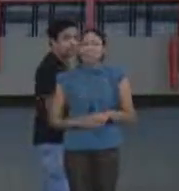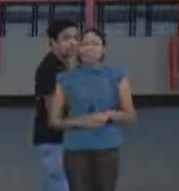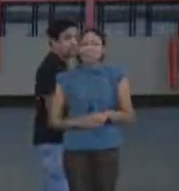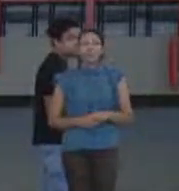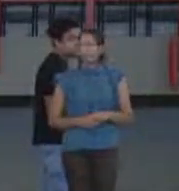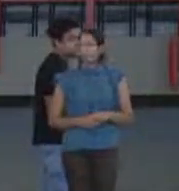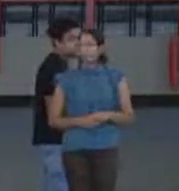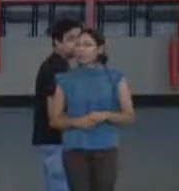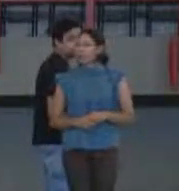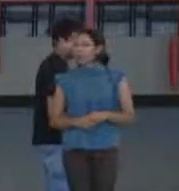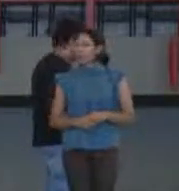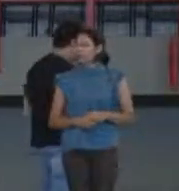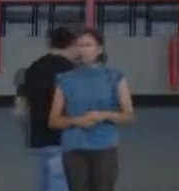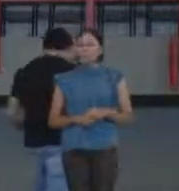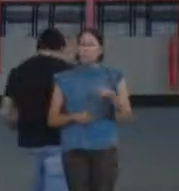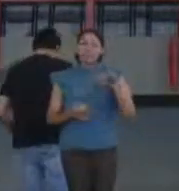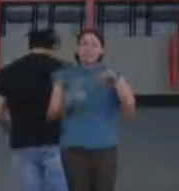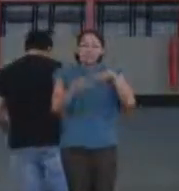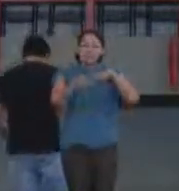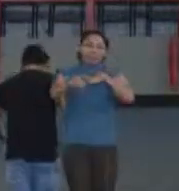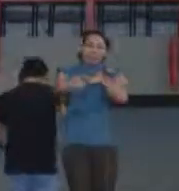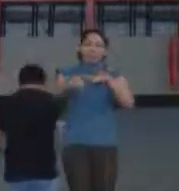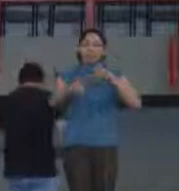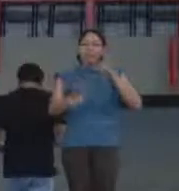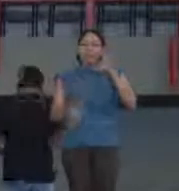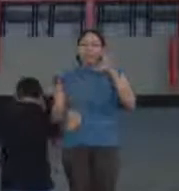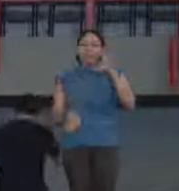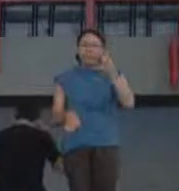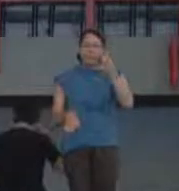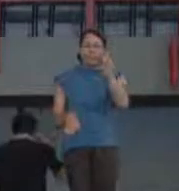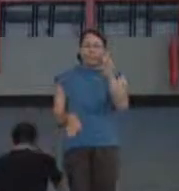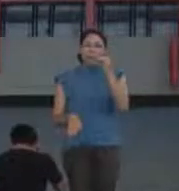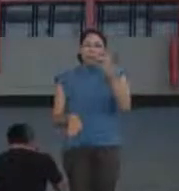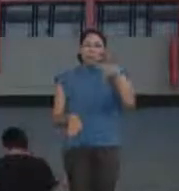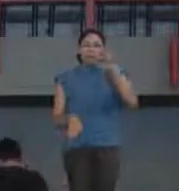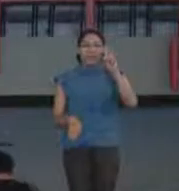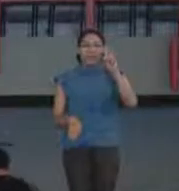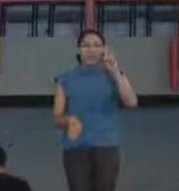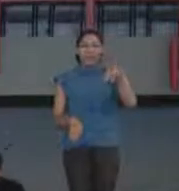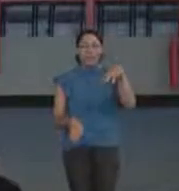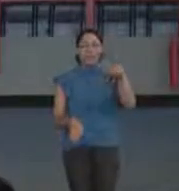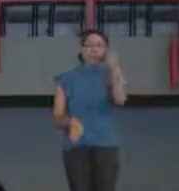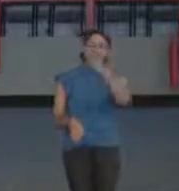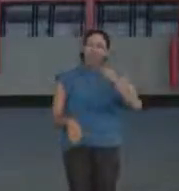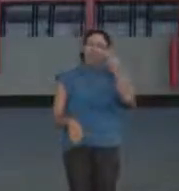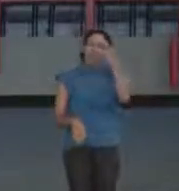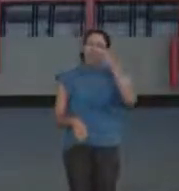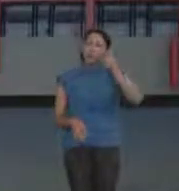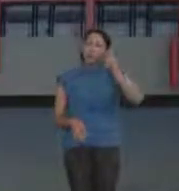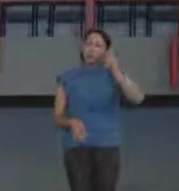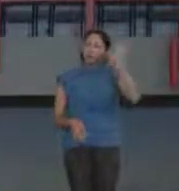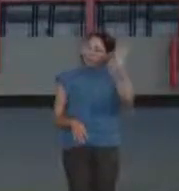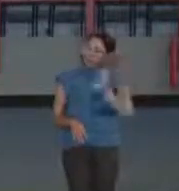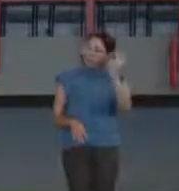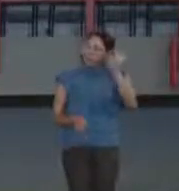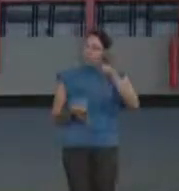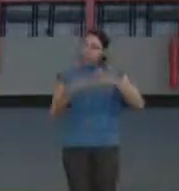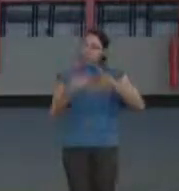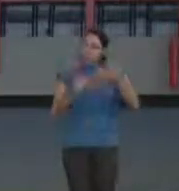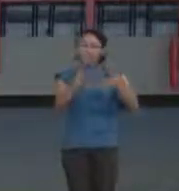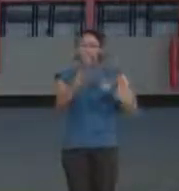que frequência dos veículos? 5%, a 30 km por hora, 15%, e assim por diante, como vem mostrando o